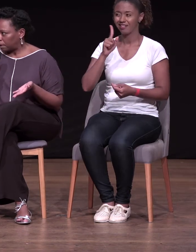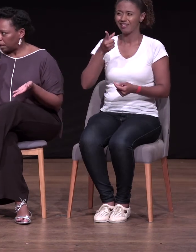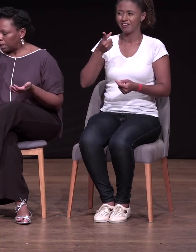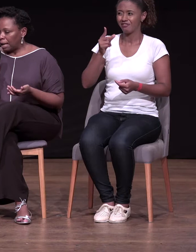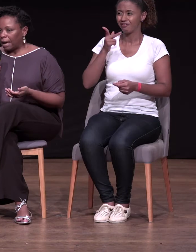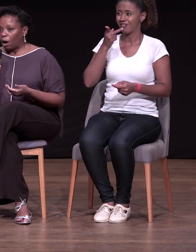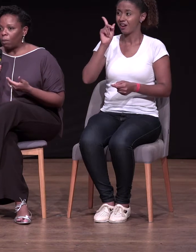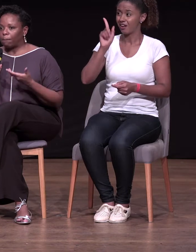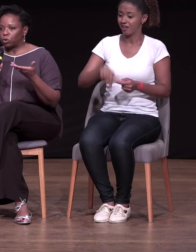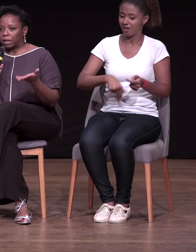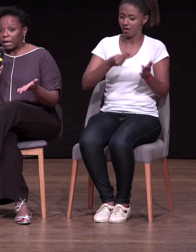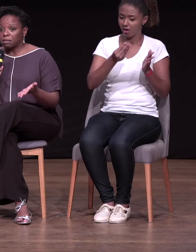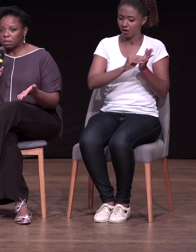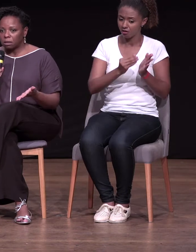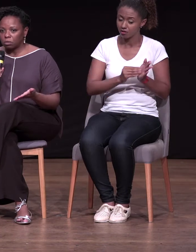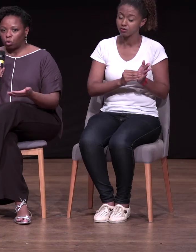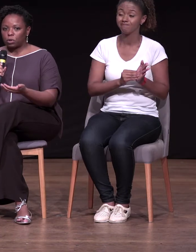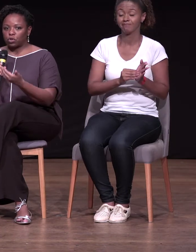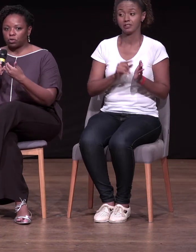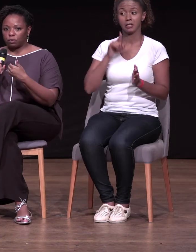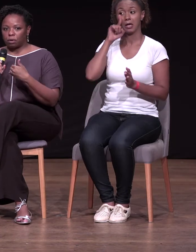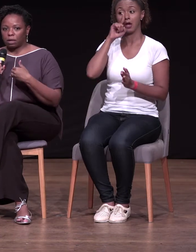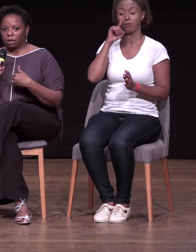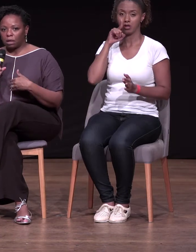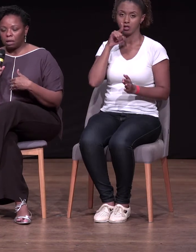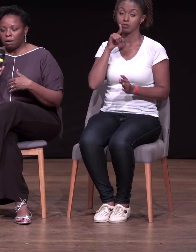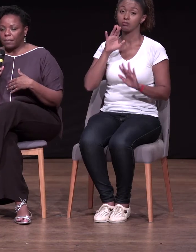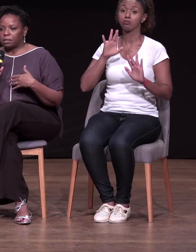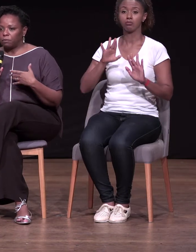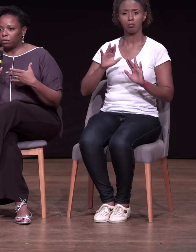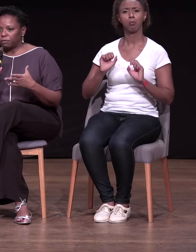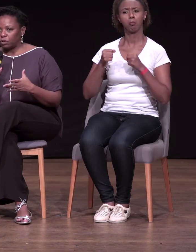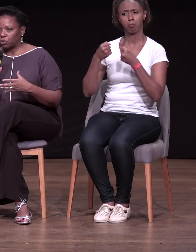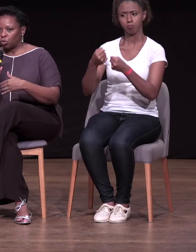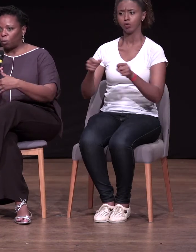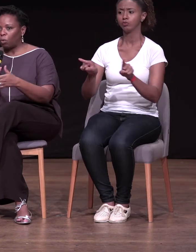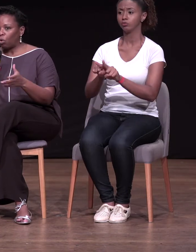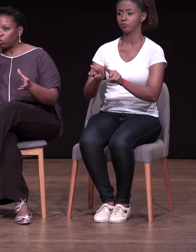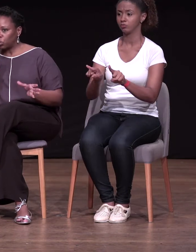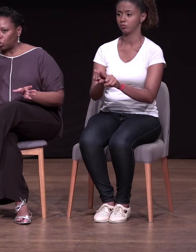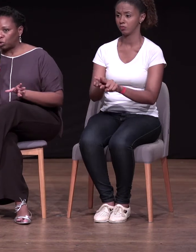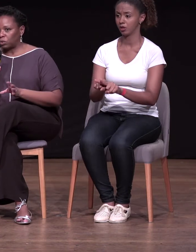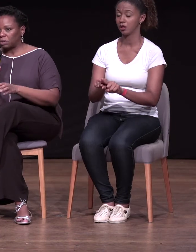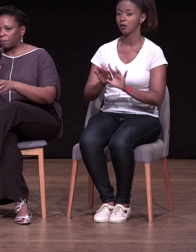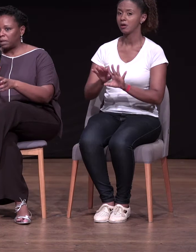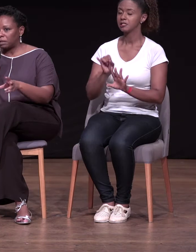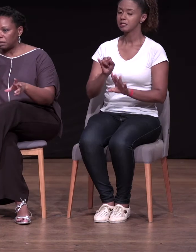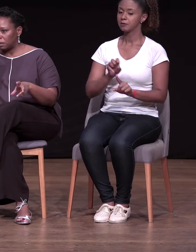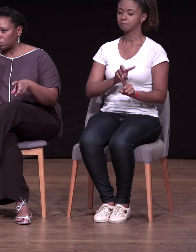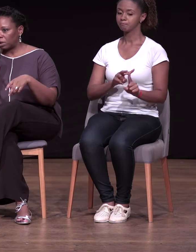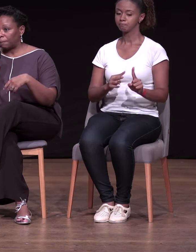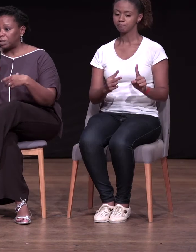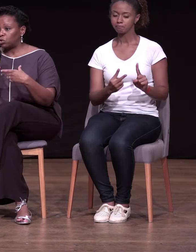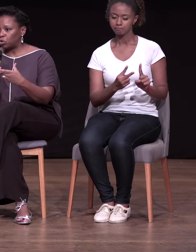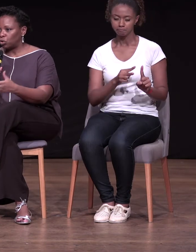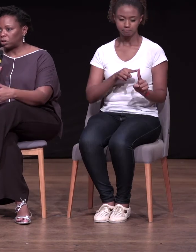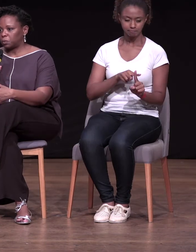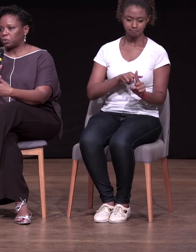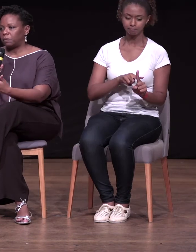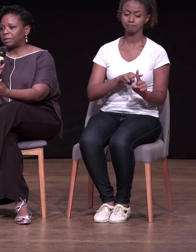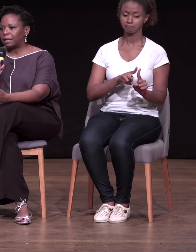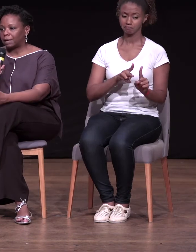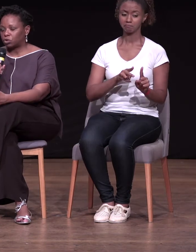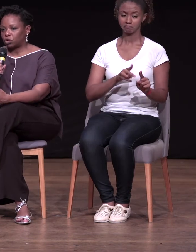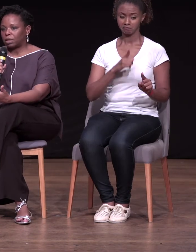risco. É uma potência, como a gente viu aqui, mas se for visto como um contorno estabelecido que aprisione